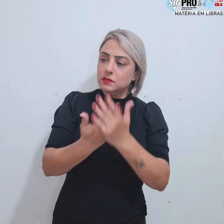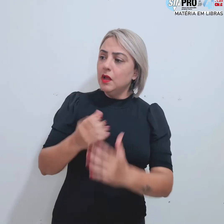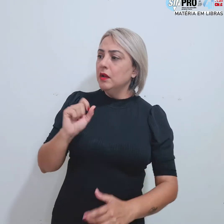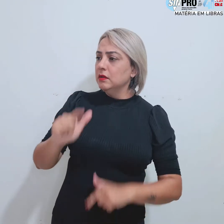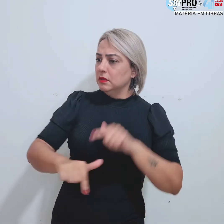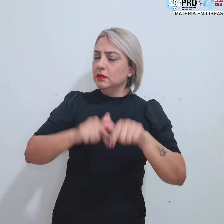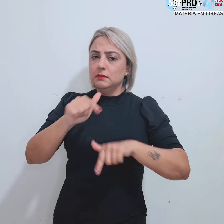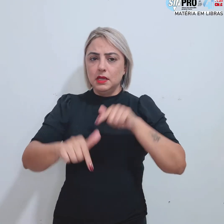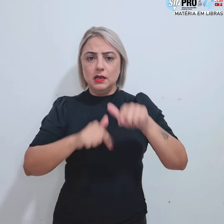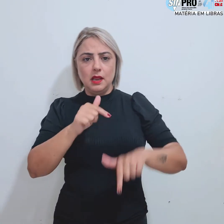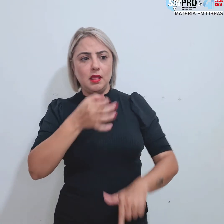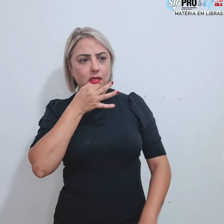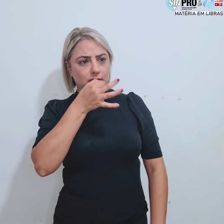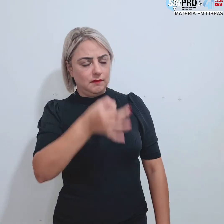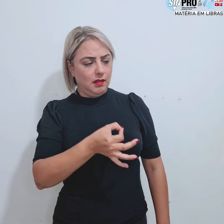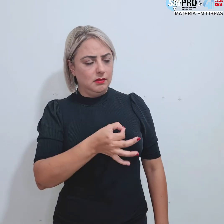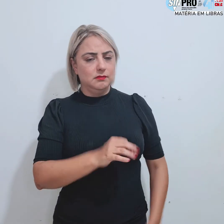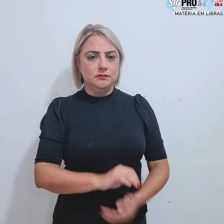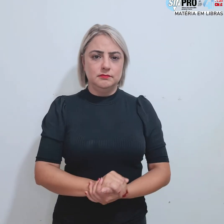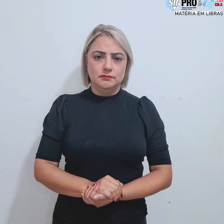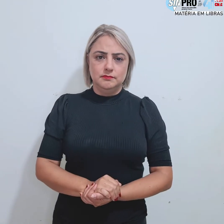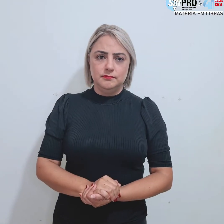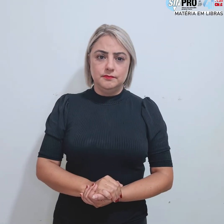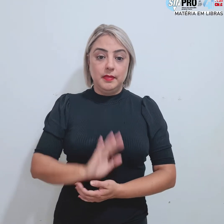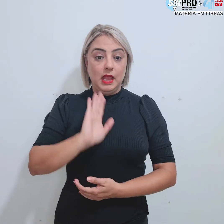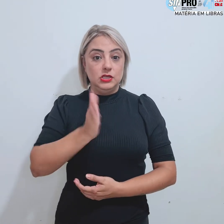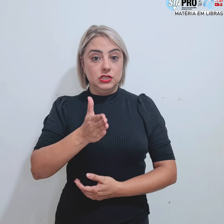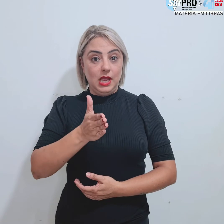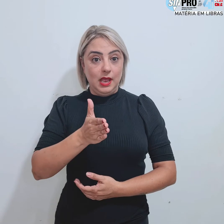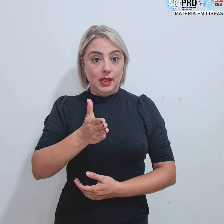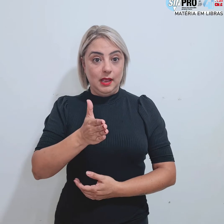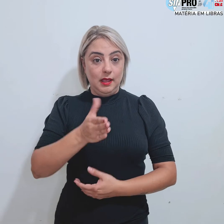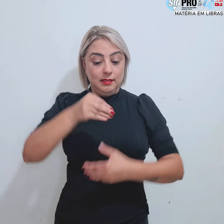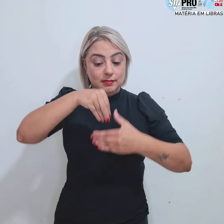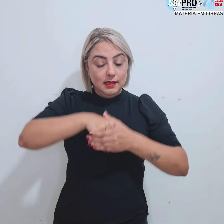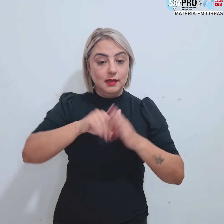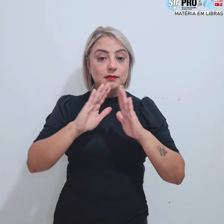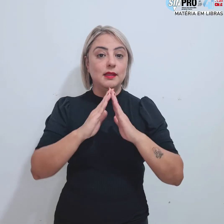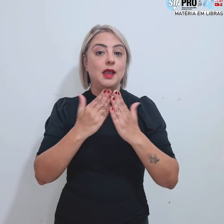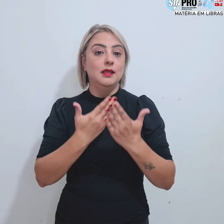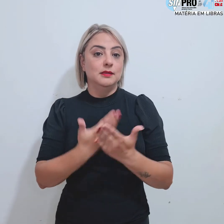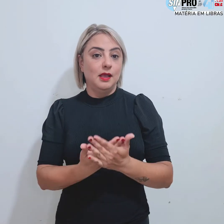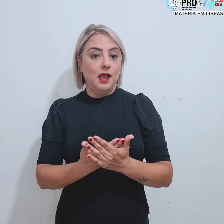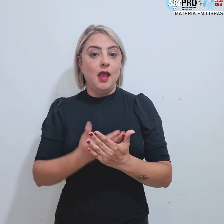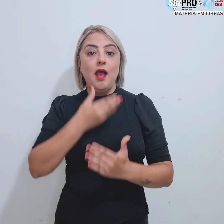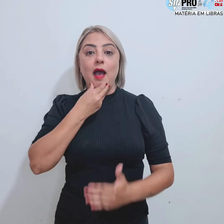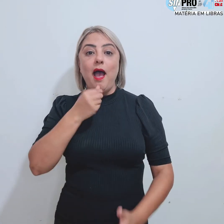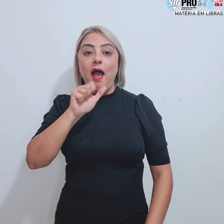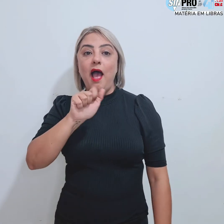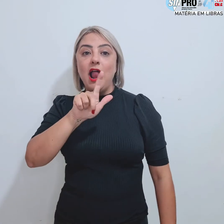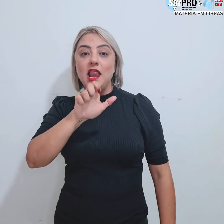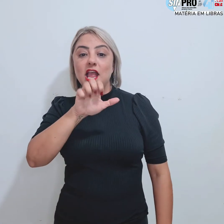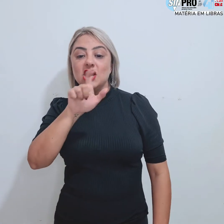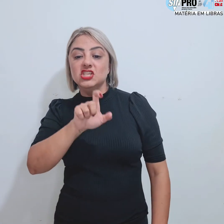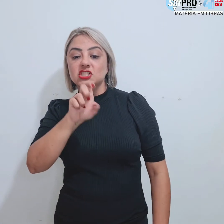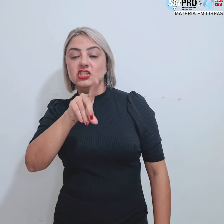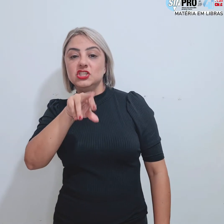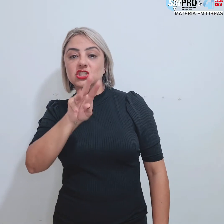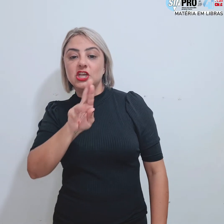escola trabalhasse. Relata. Já no ambiente interno, Alexandre conta que